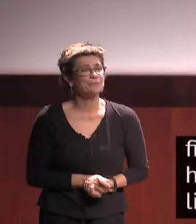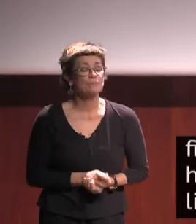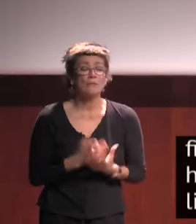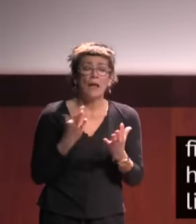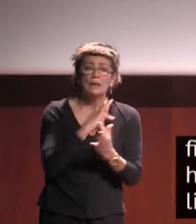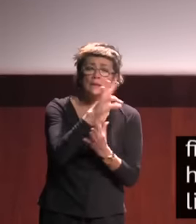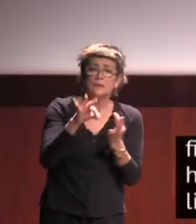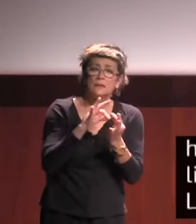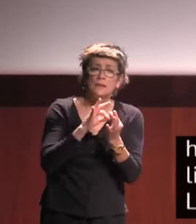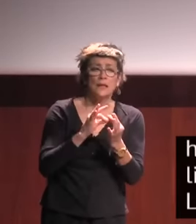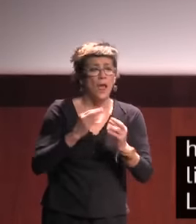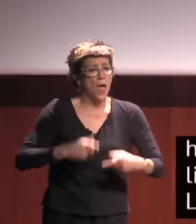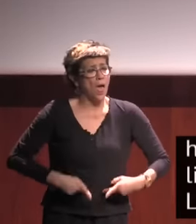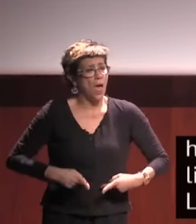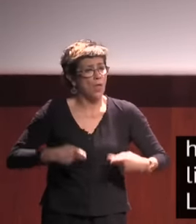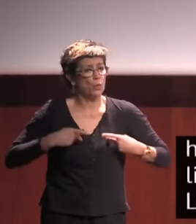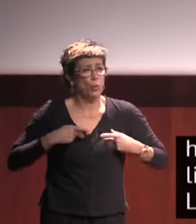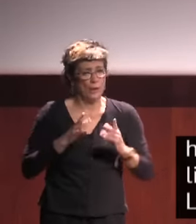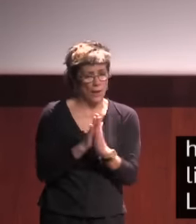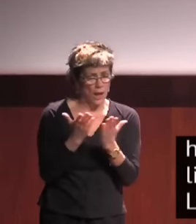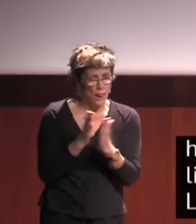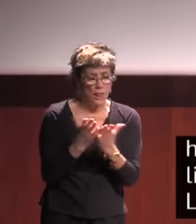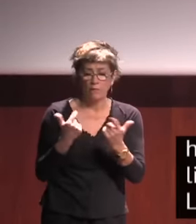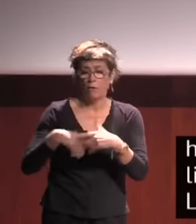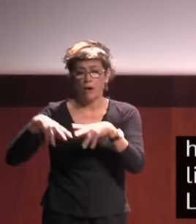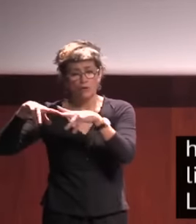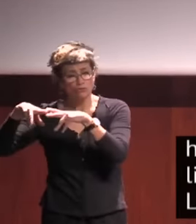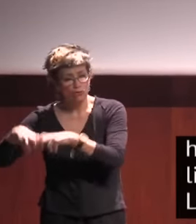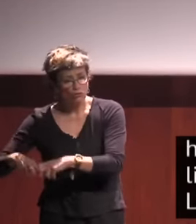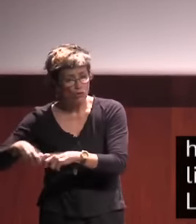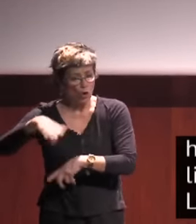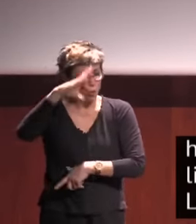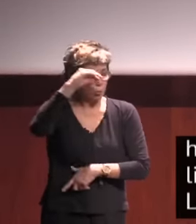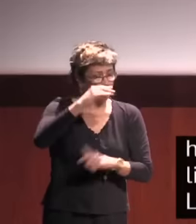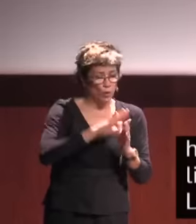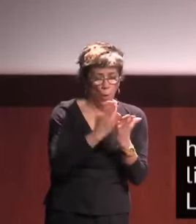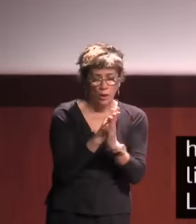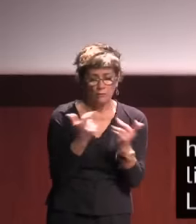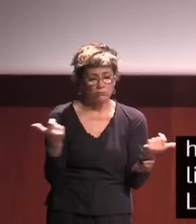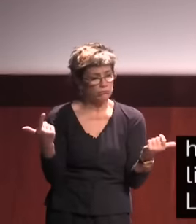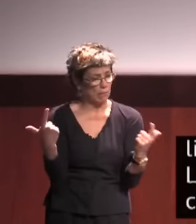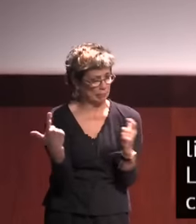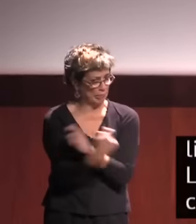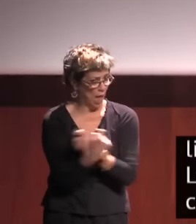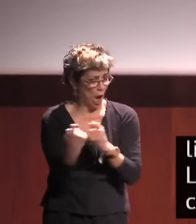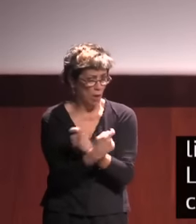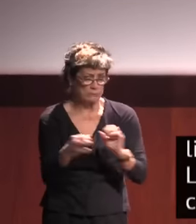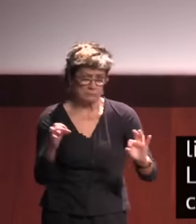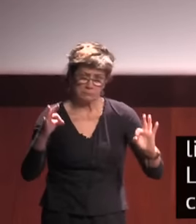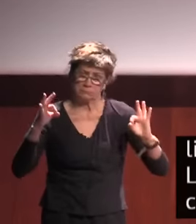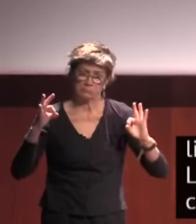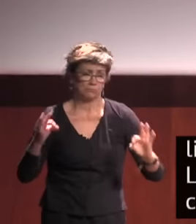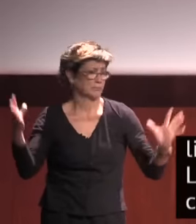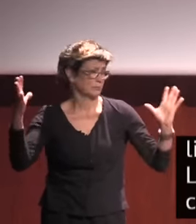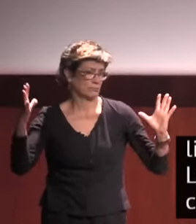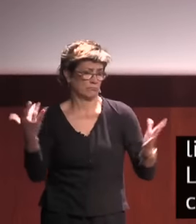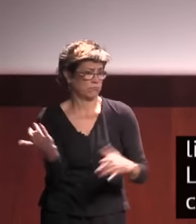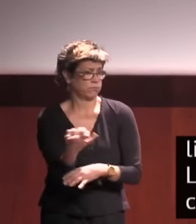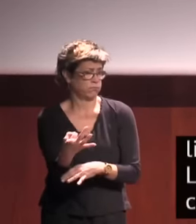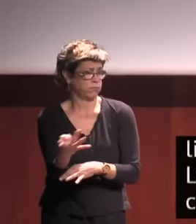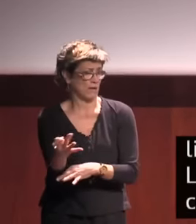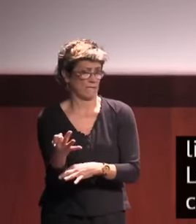ateliers du livre, qui met en dialogue chercheurs et professionnels du livre, était le parfait écrin pour